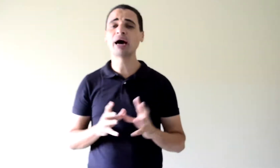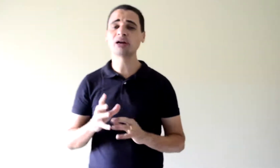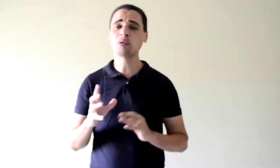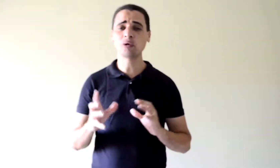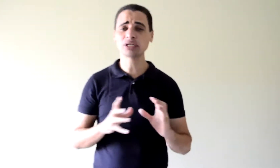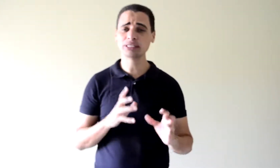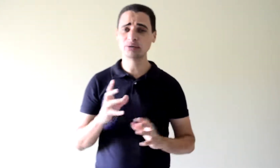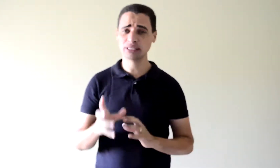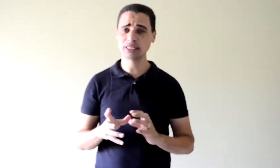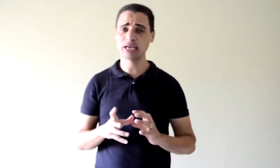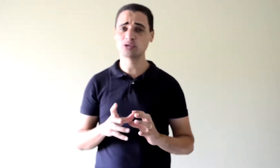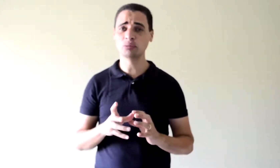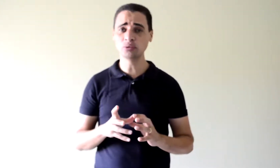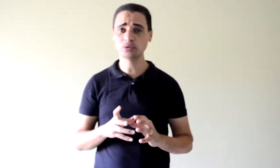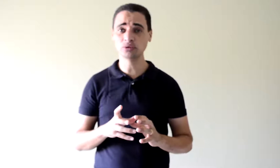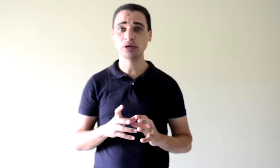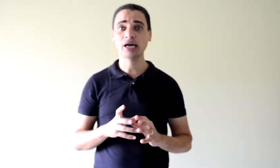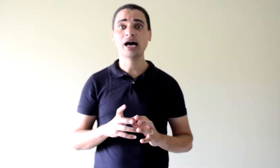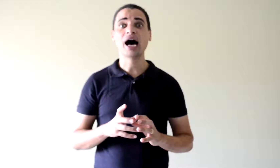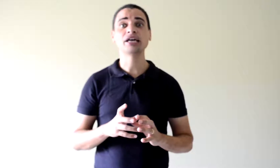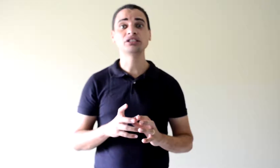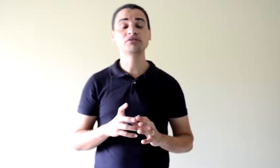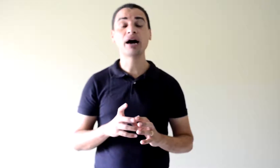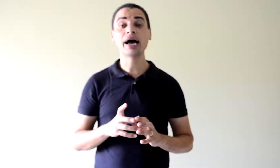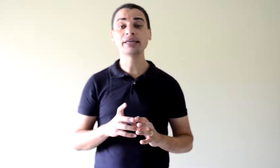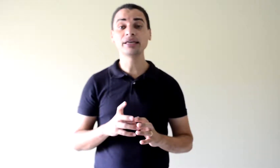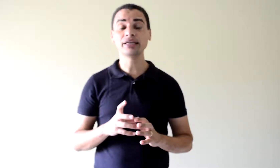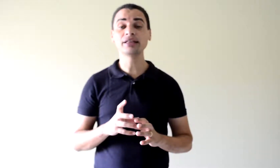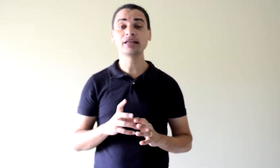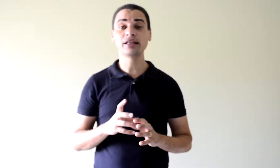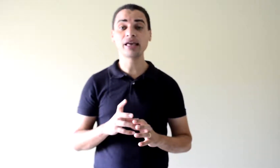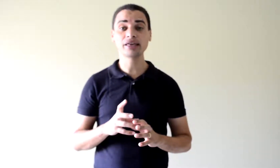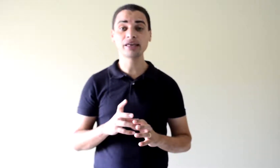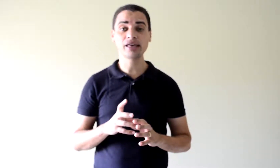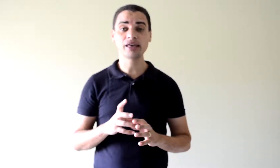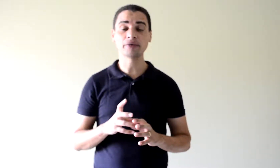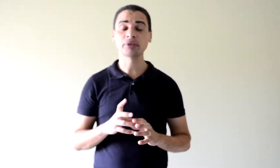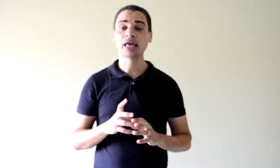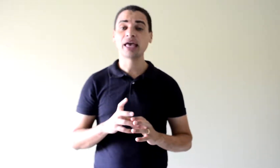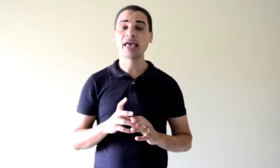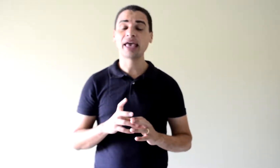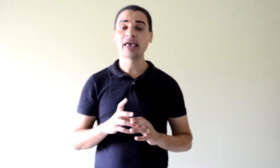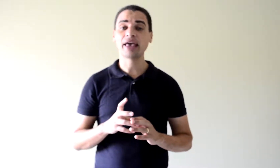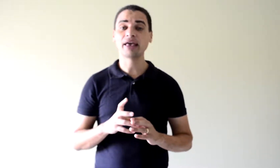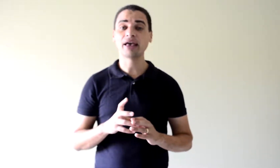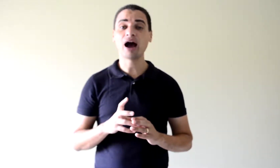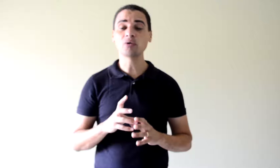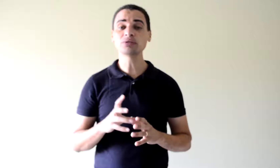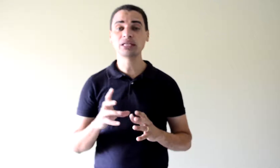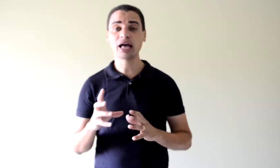com outras línguas de sinais do mundo, a gente vai entender que alguns